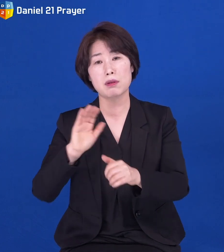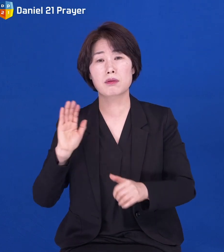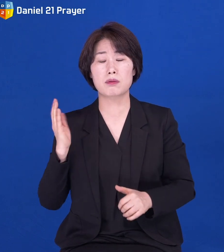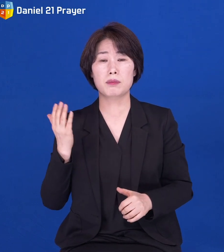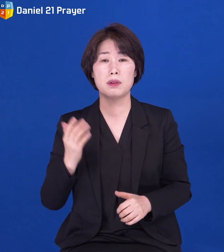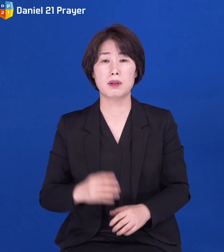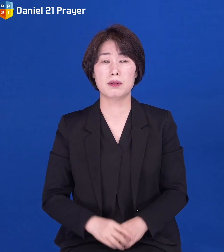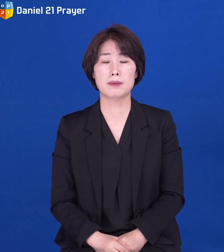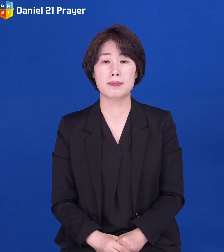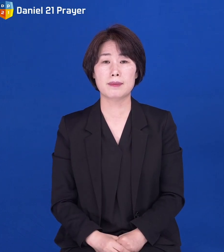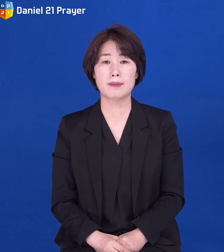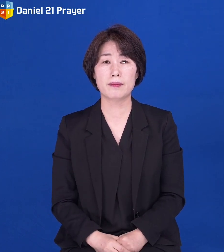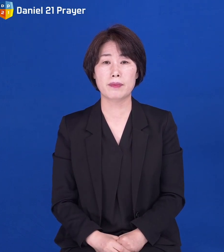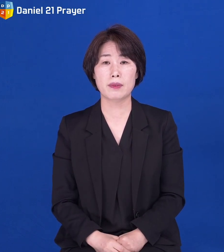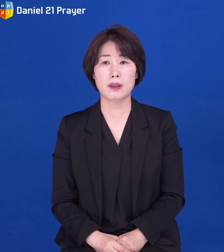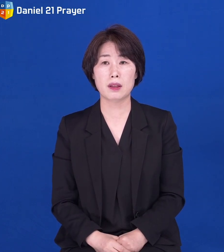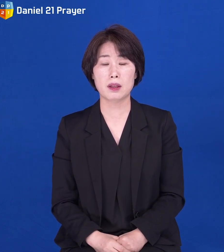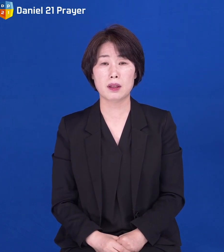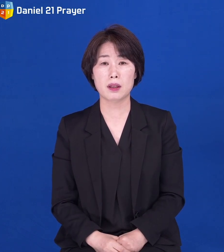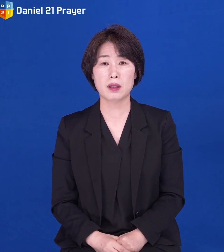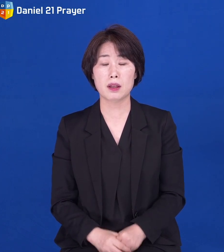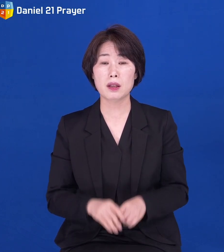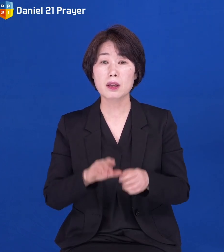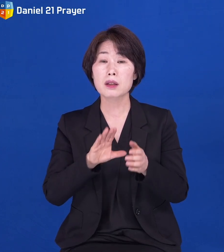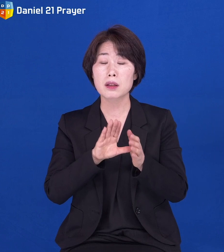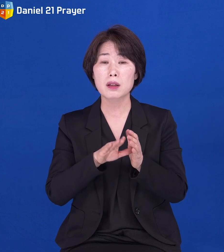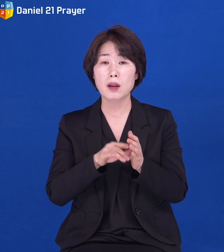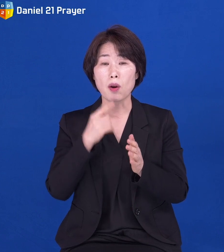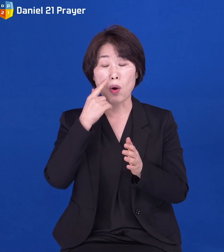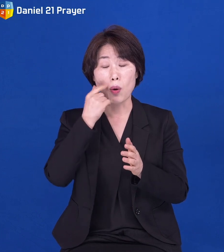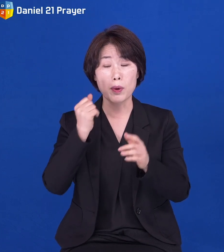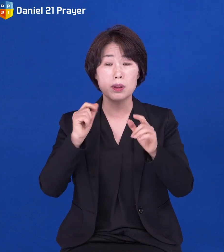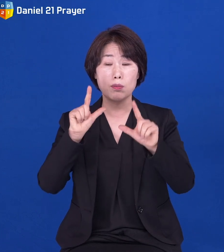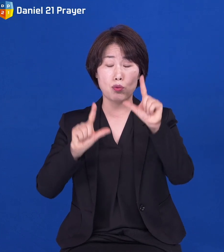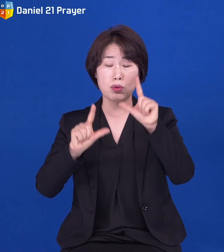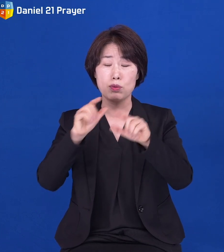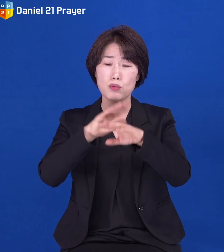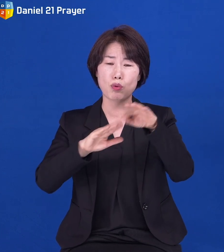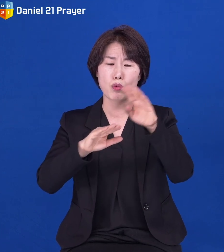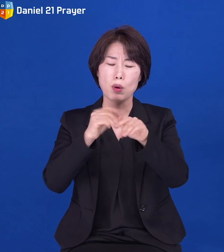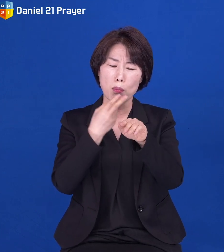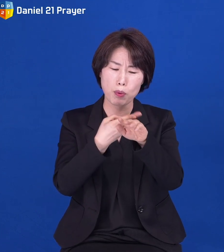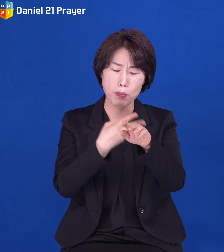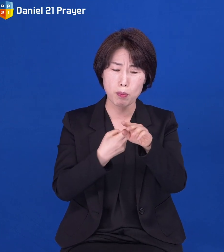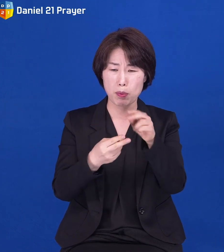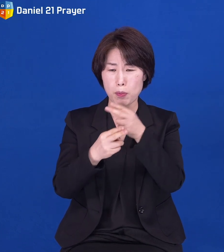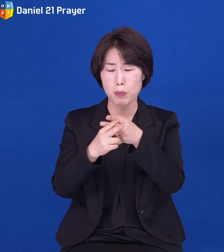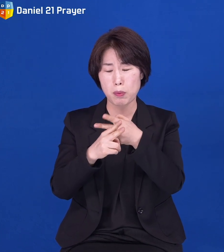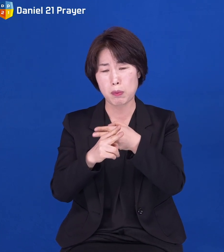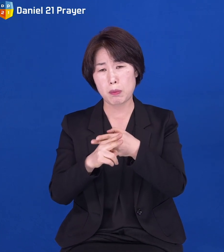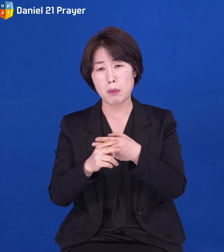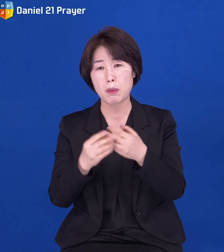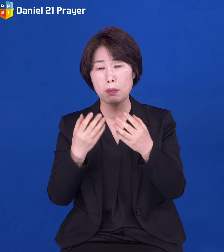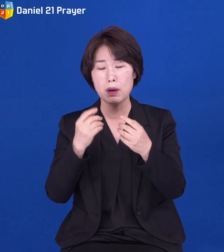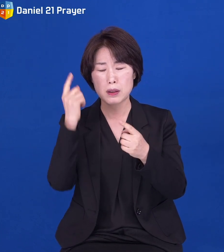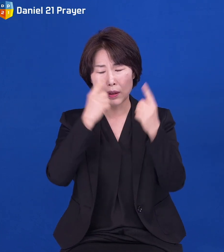그때 생각하면은 어머니 손이 항상 부르트셔서 있었고, 발도 항상 부르트셔서 이게